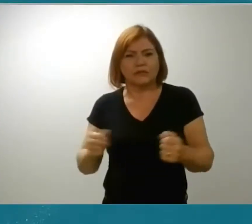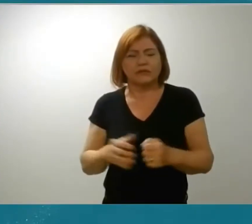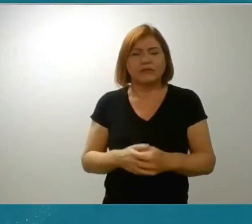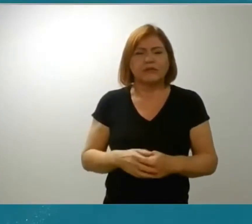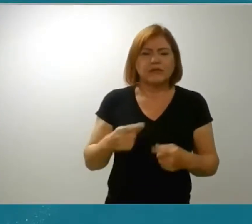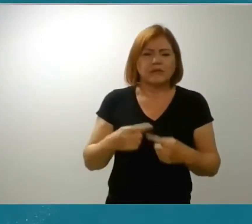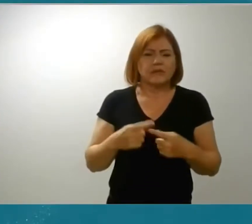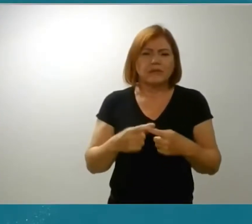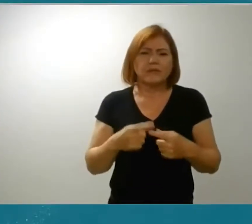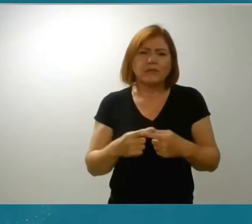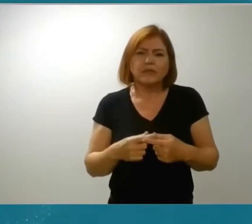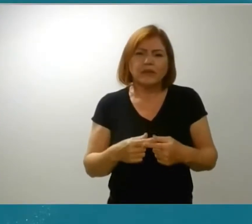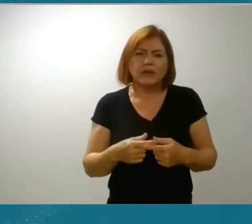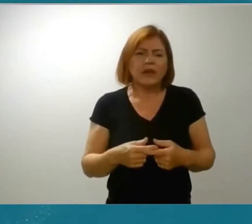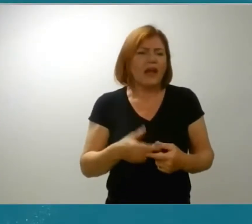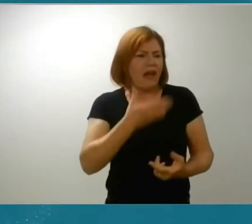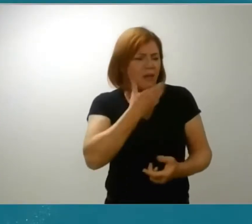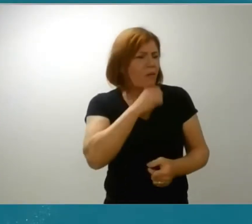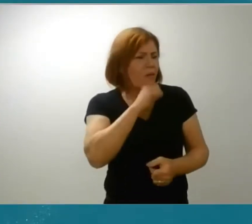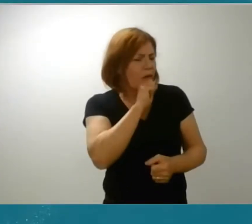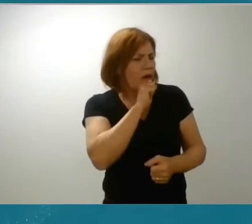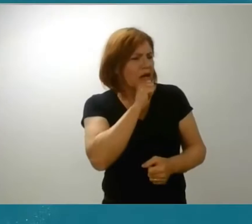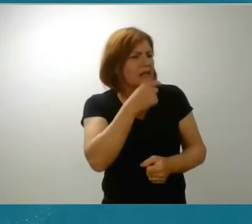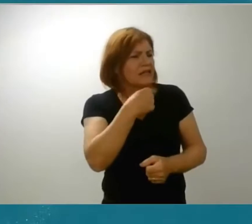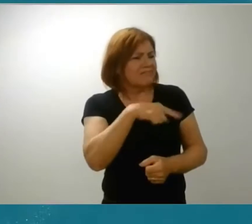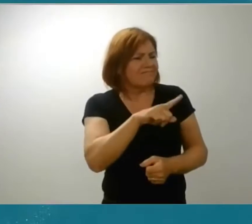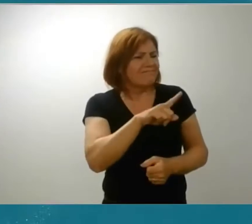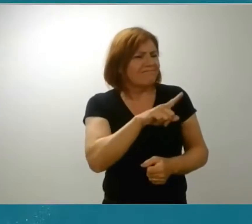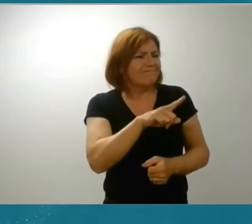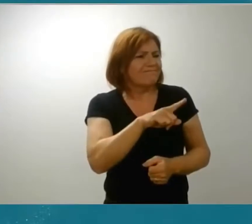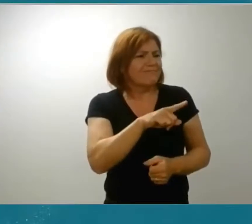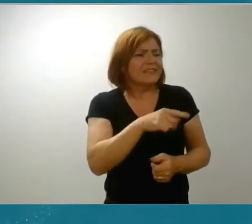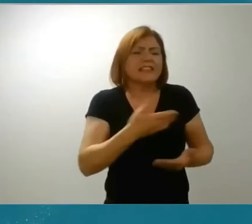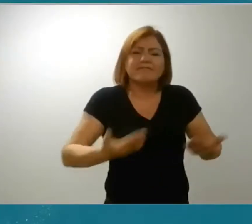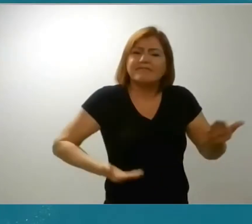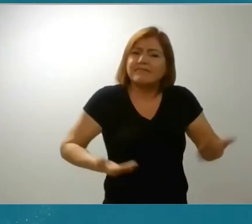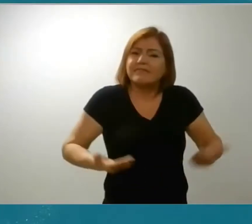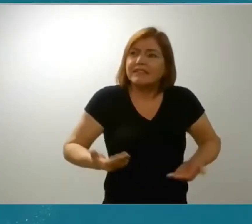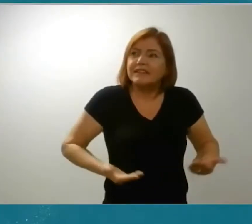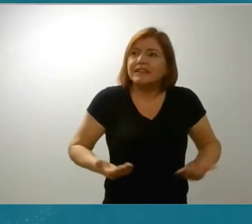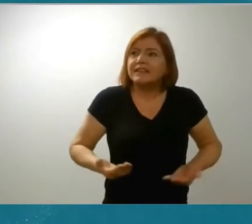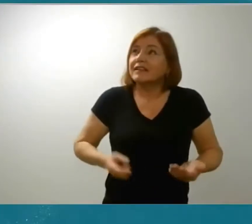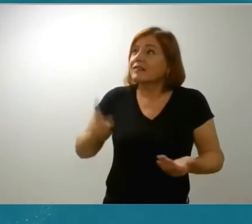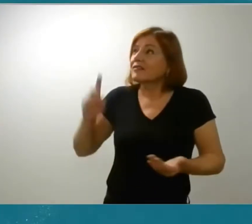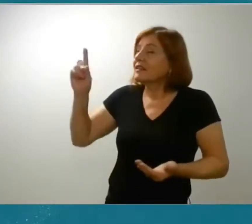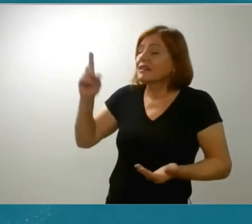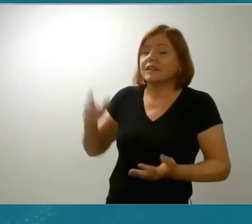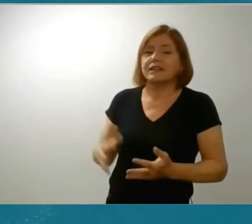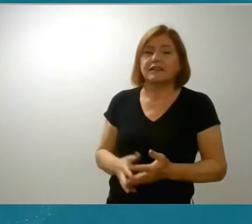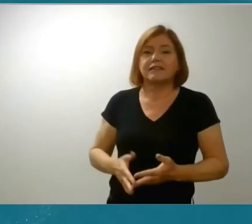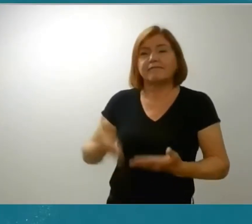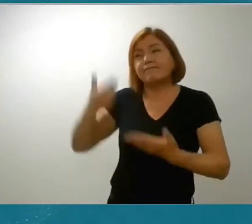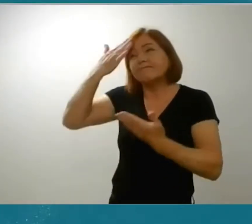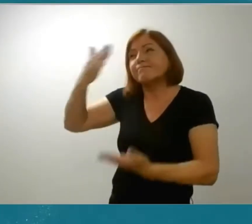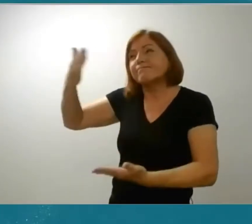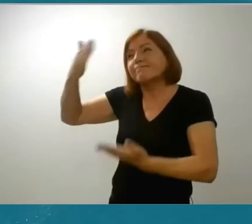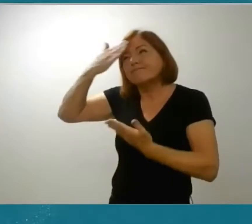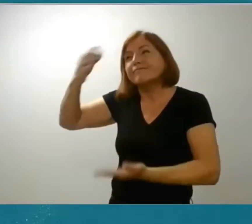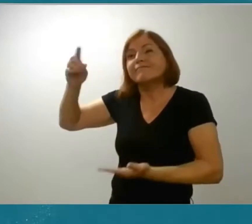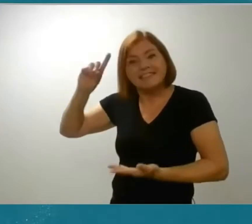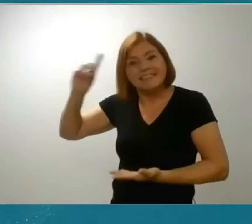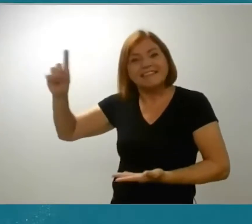Já pensaram nisso ou não? Agradeça a Deus pela sua mulher. Eu estou redimindo as mulheres.